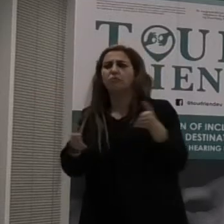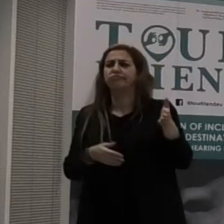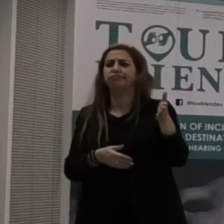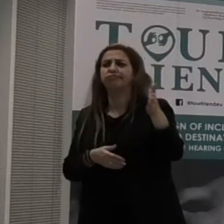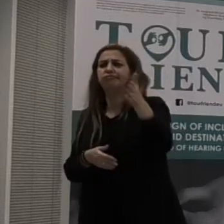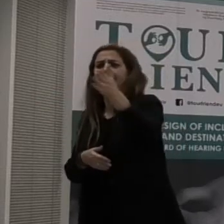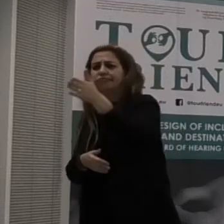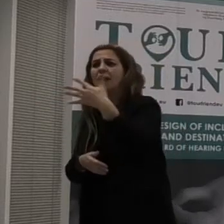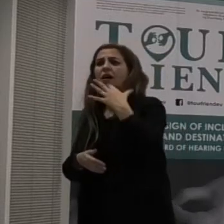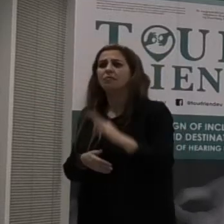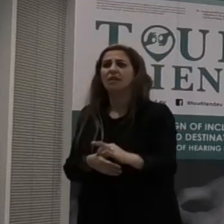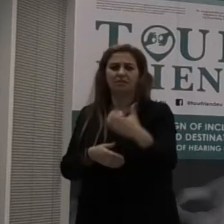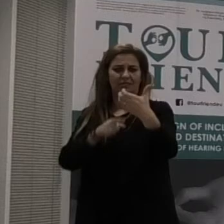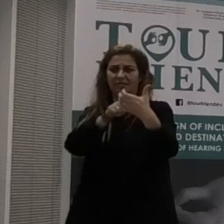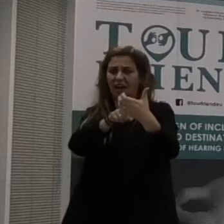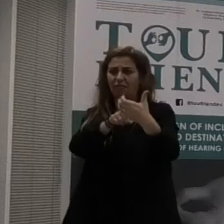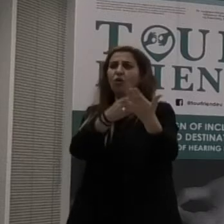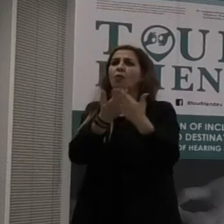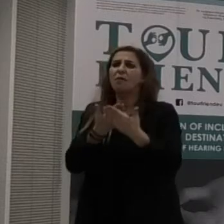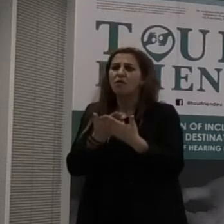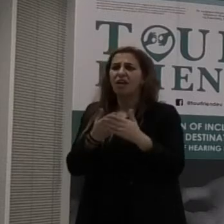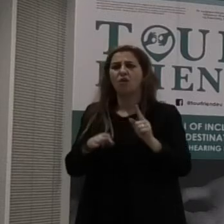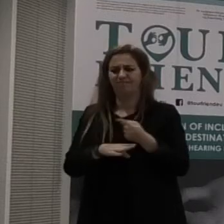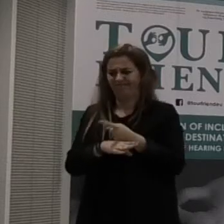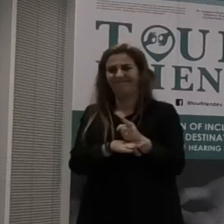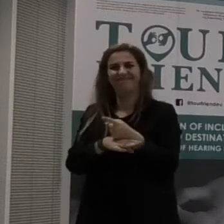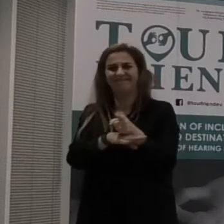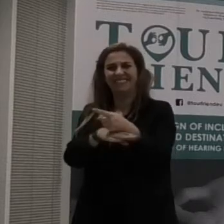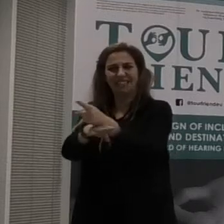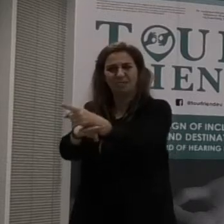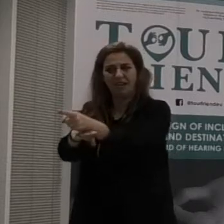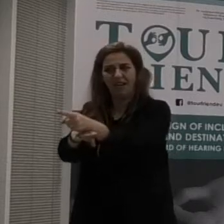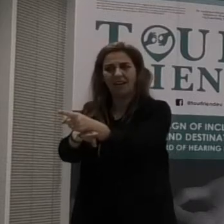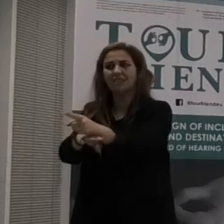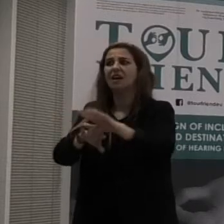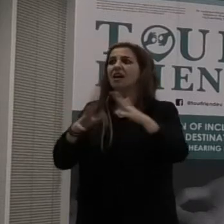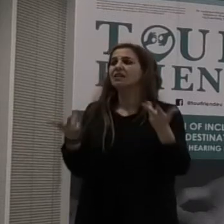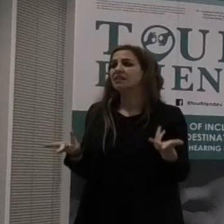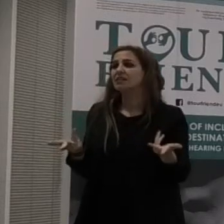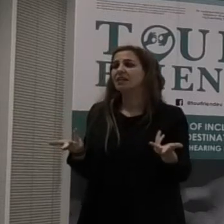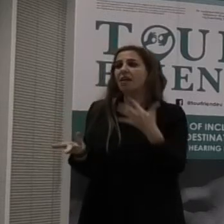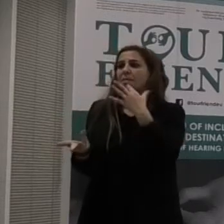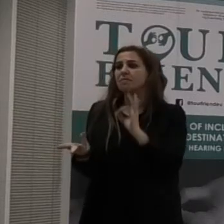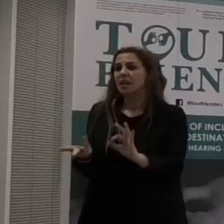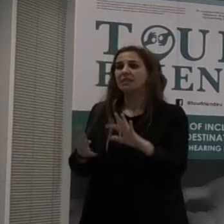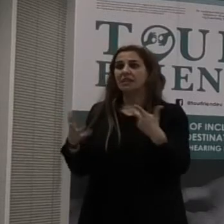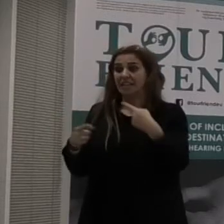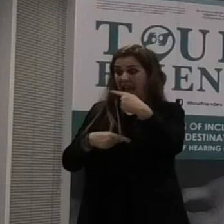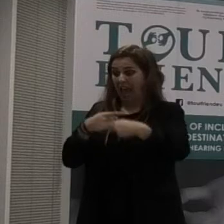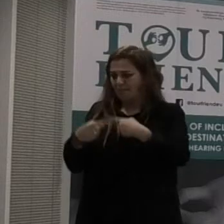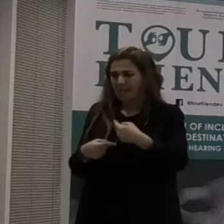από τεχνολογίες geolocation, το κοινό GPS δηλαδή, και μέσα από τη μέθοδο της παιχνιοποίησης, κάνοντας την εμπειρία